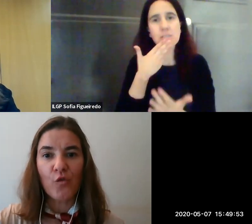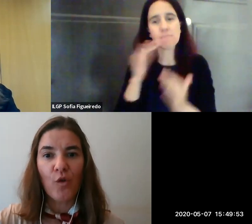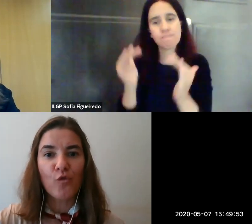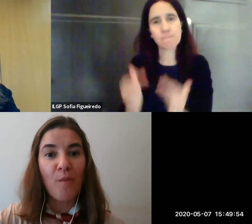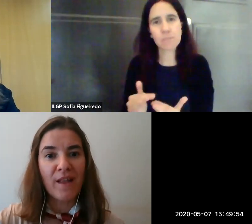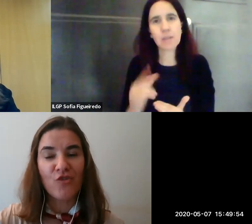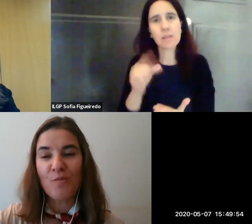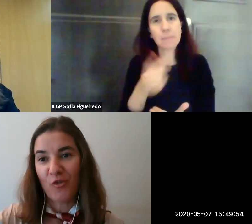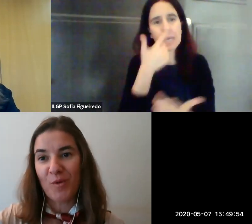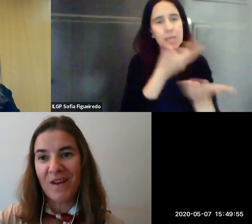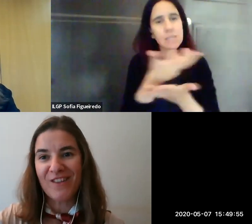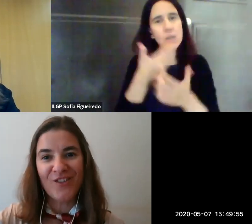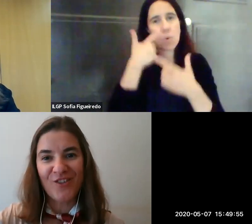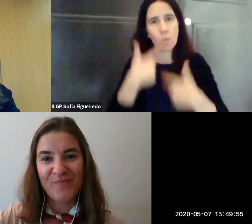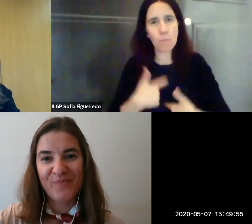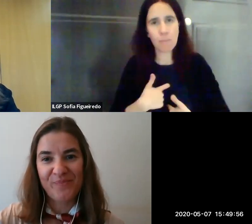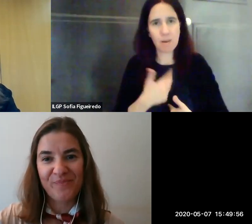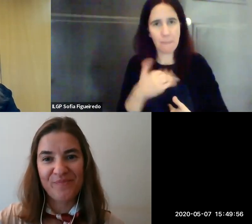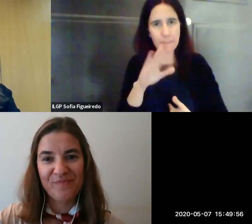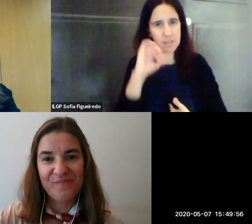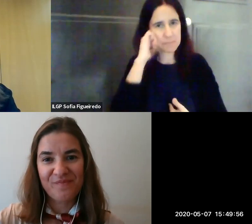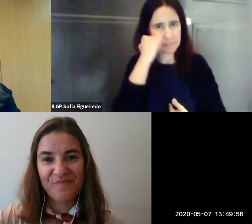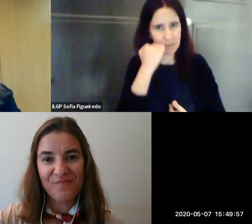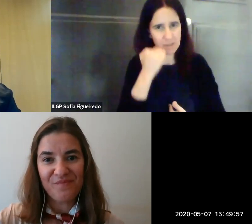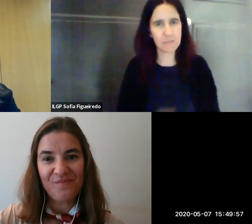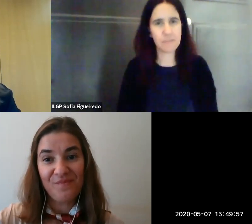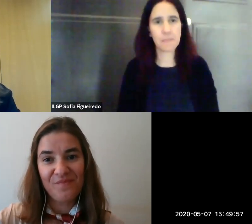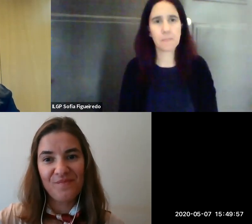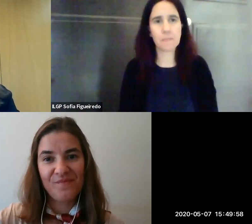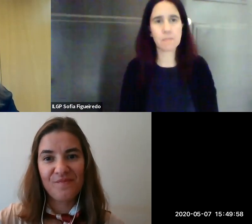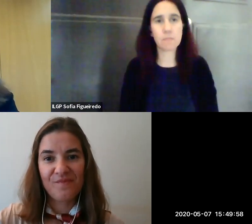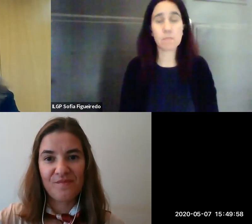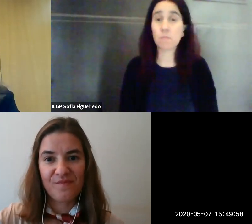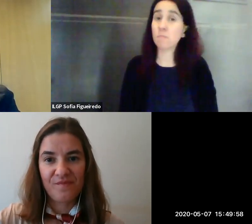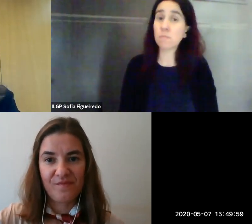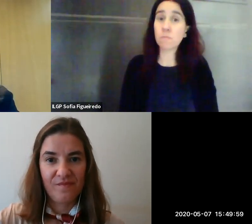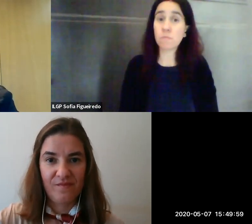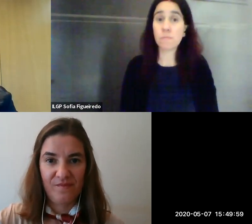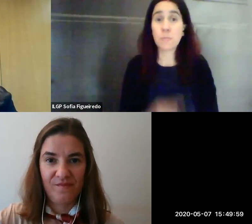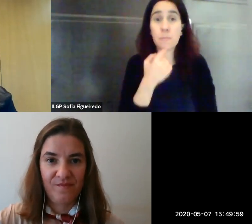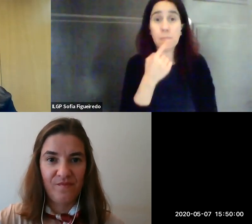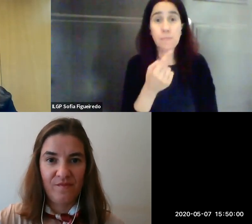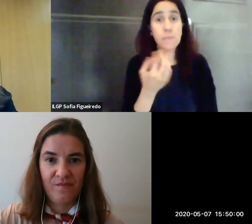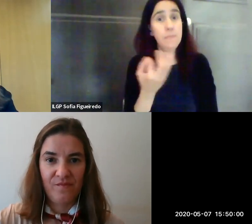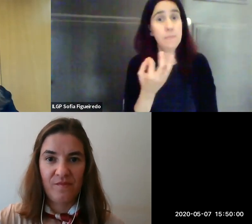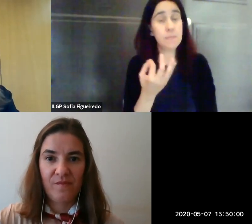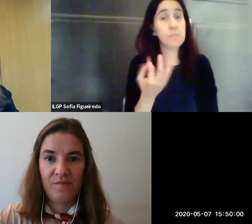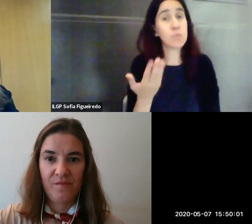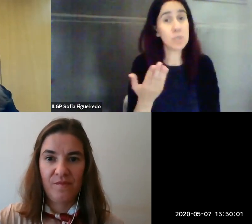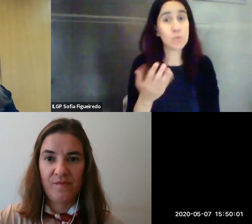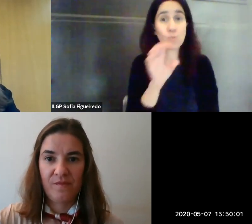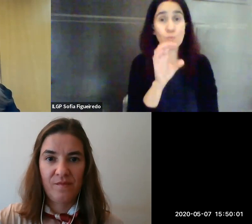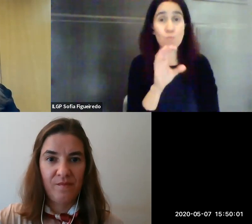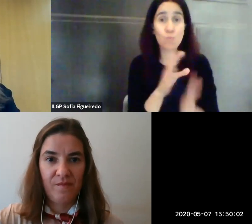de relações humanas mais permanentes? Eu diria que sim, por isso acho que o modelo ideal tem que